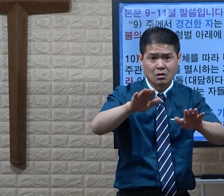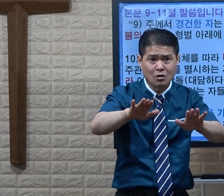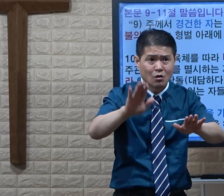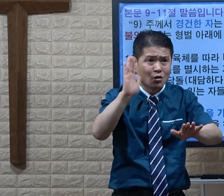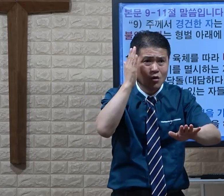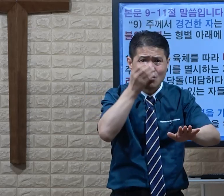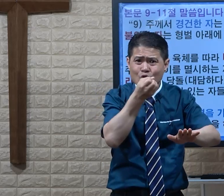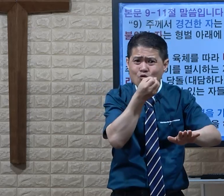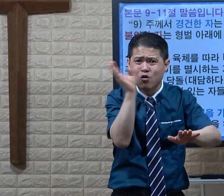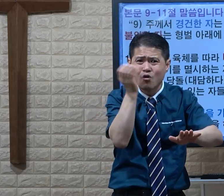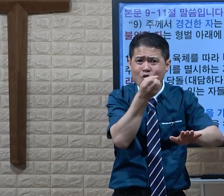또